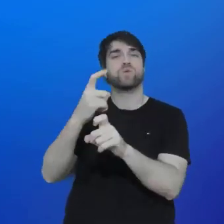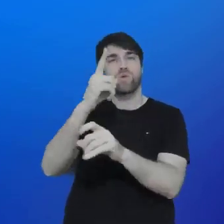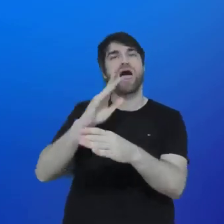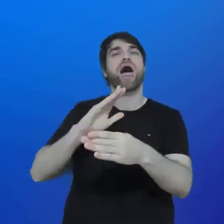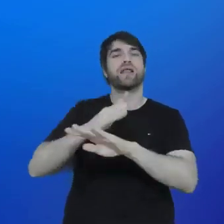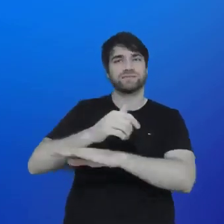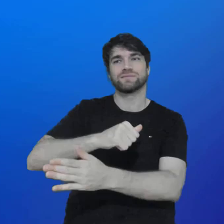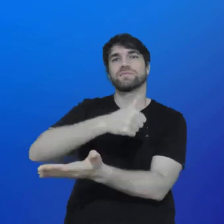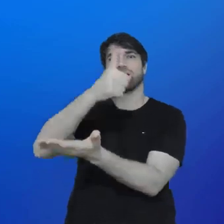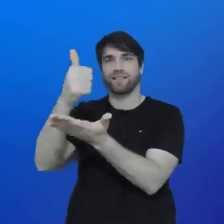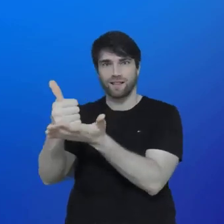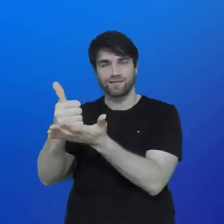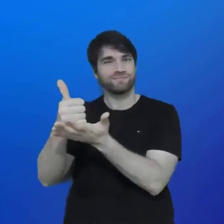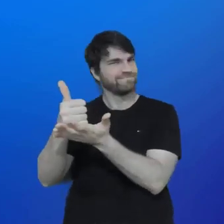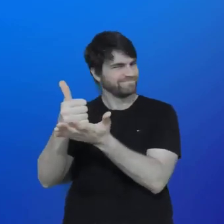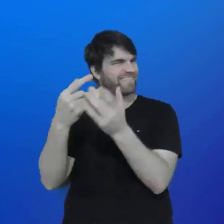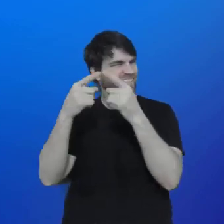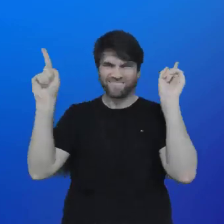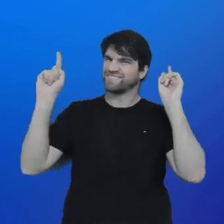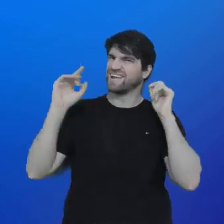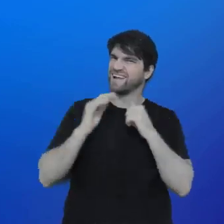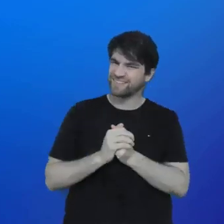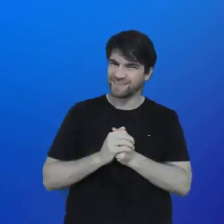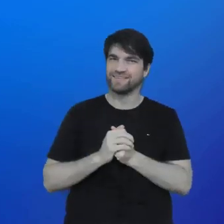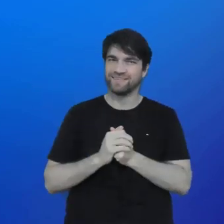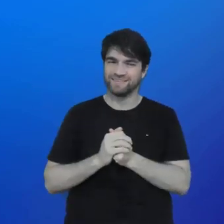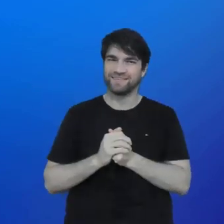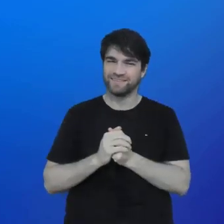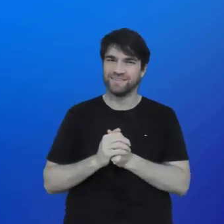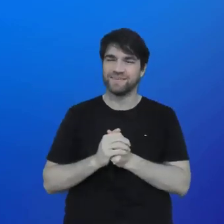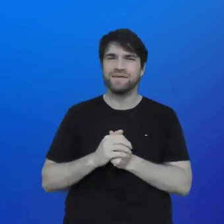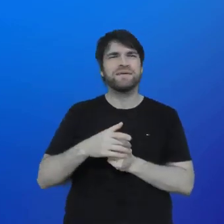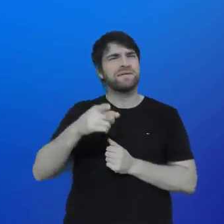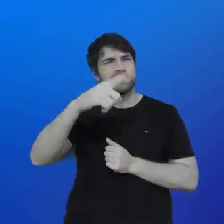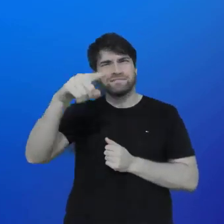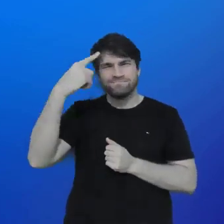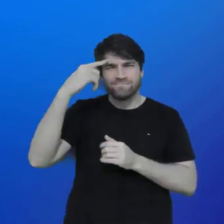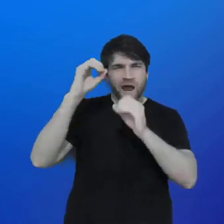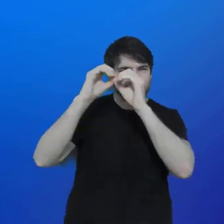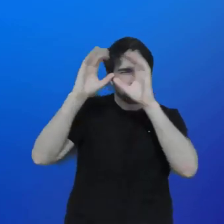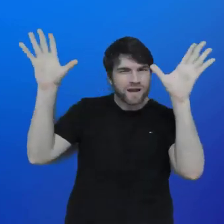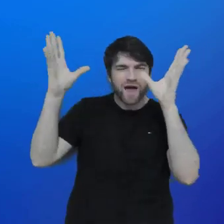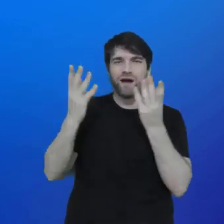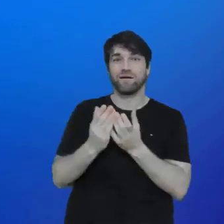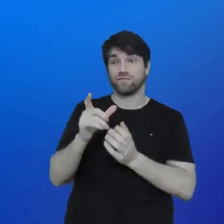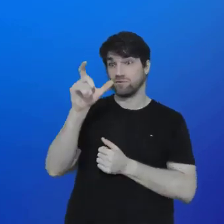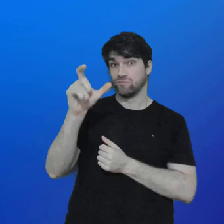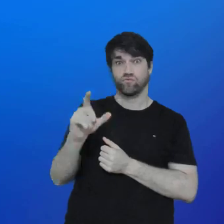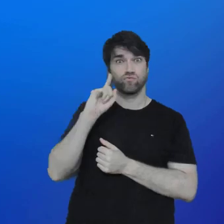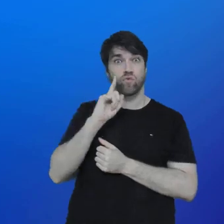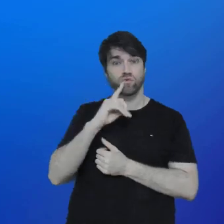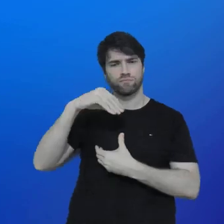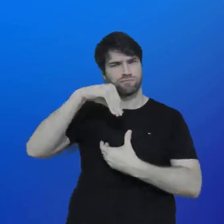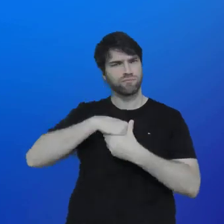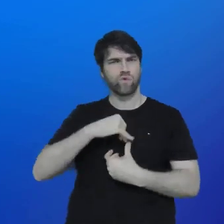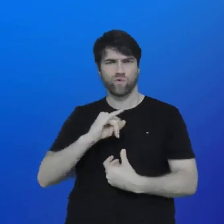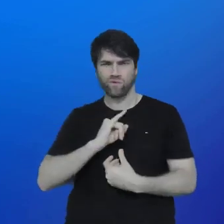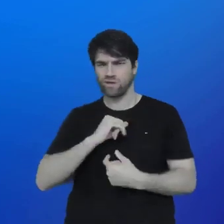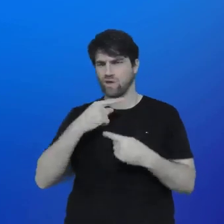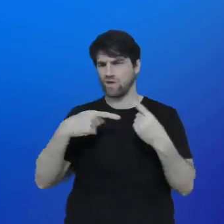pronta y es accesible en sí misma. En cambio, en un aula integrada, sí es necesario, por ejemplo, conseguir un intérprete para hacerla accesible. Es muy distinto.